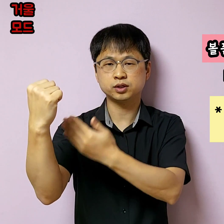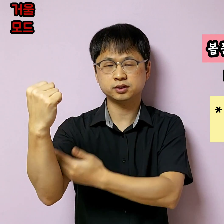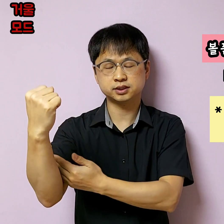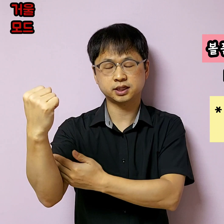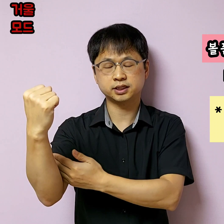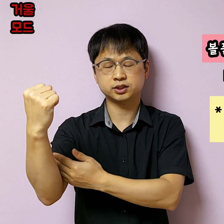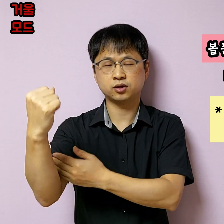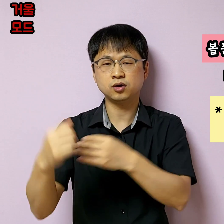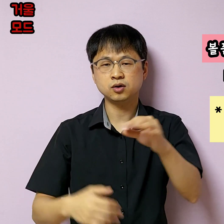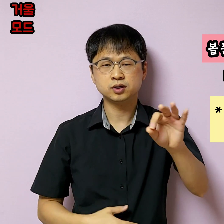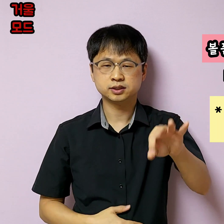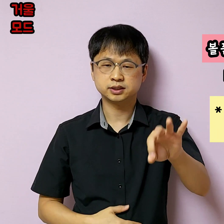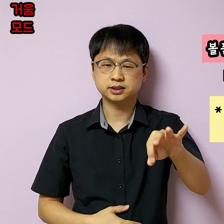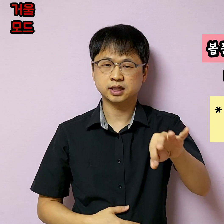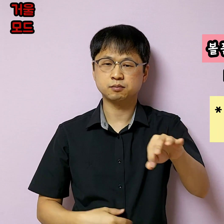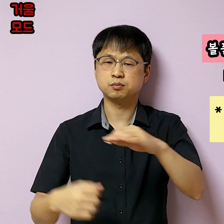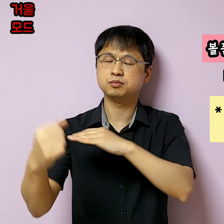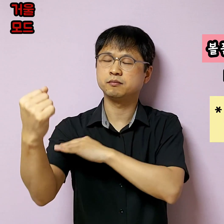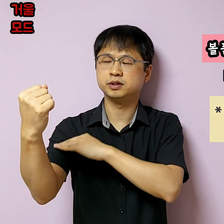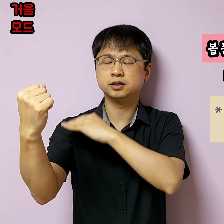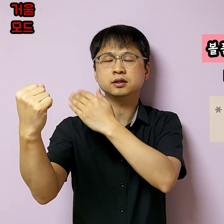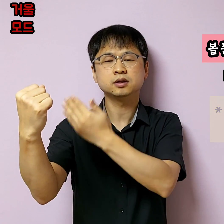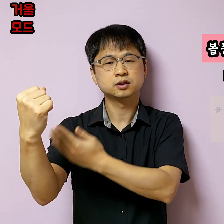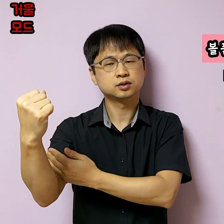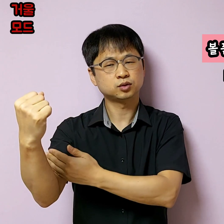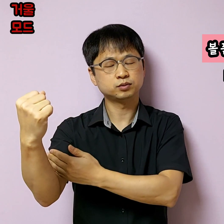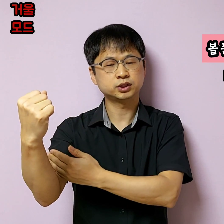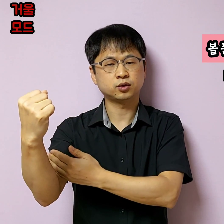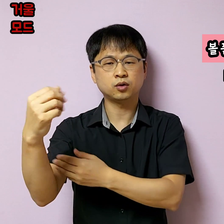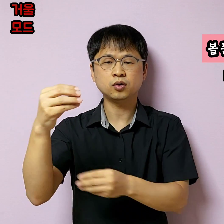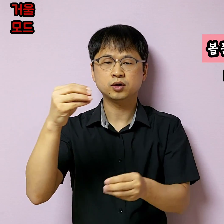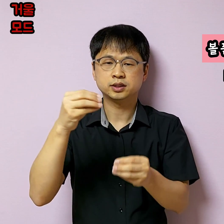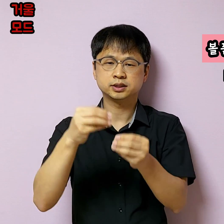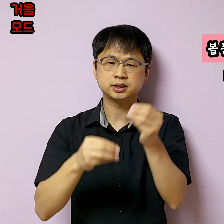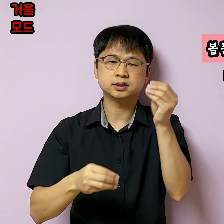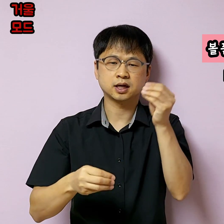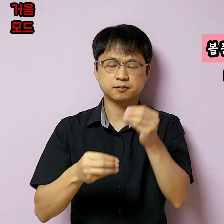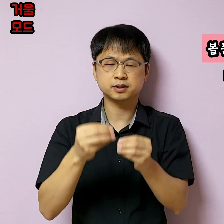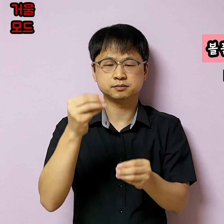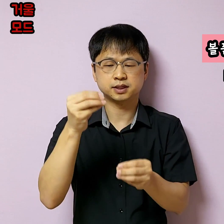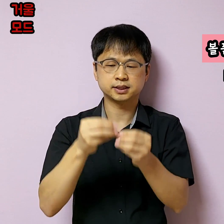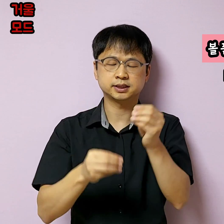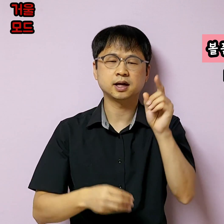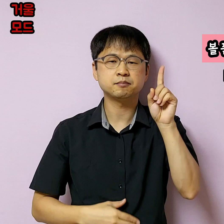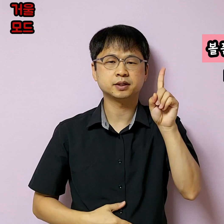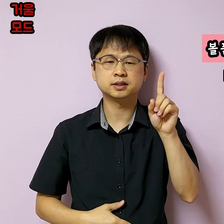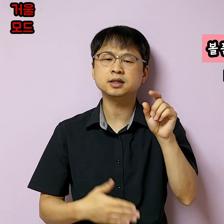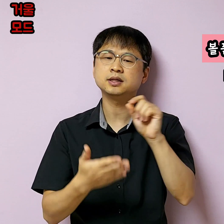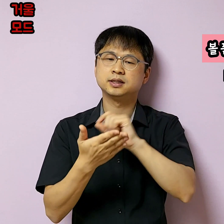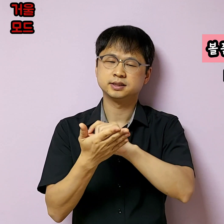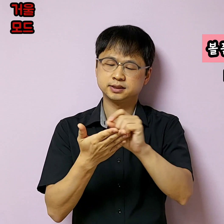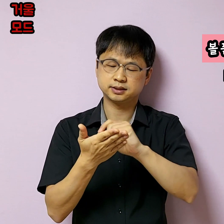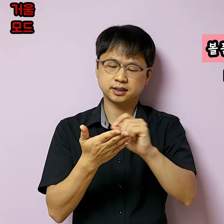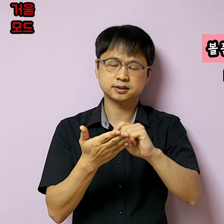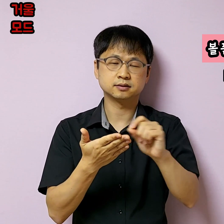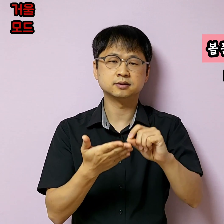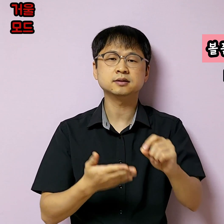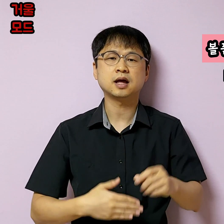이런 뜻이 되겠죠. 시시한 볼품없는 솜씨로 시는 아까 배웠습니다. 시 한 편을 쓰겠어는